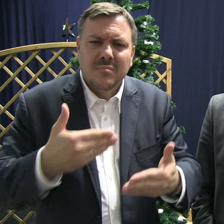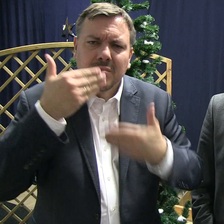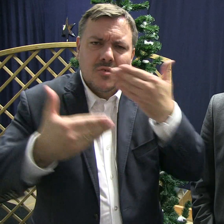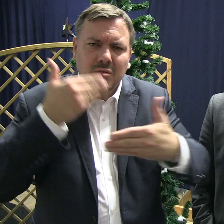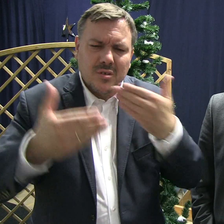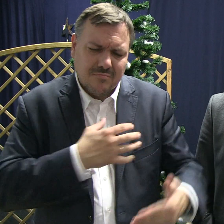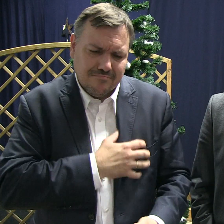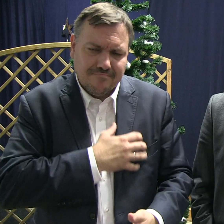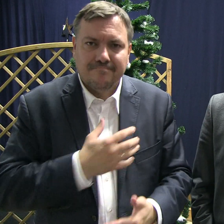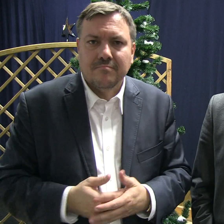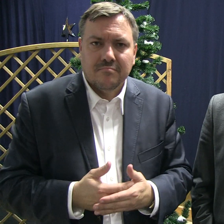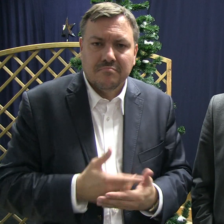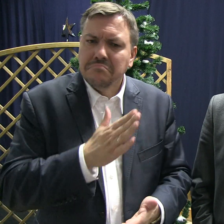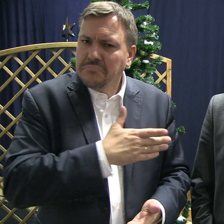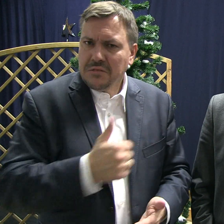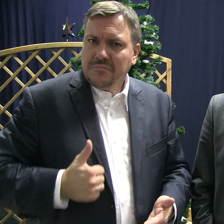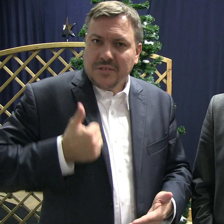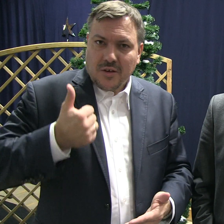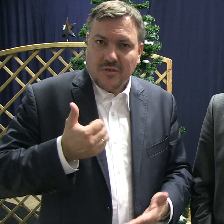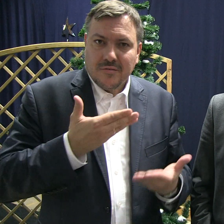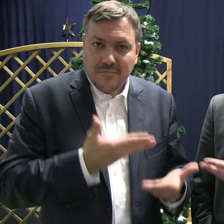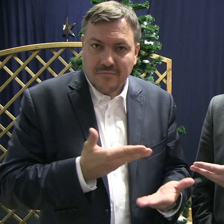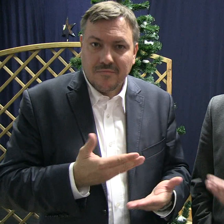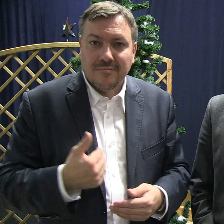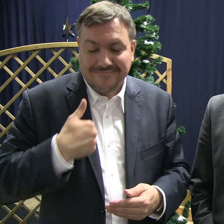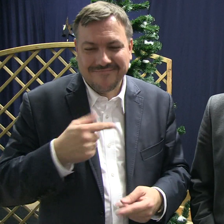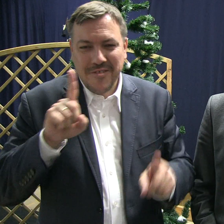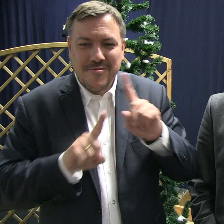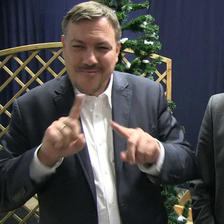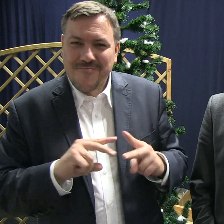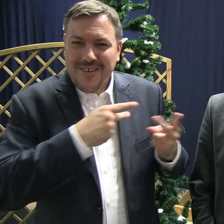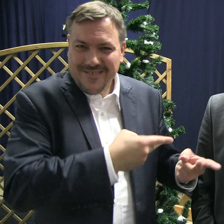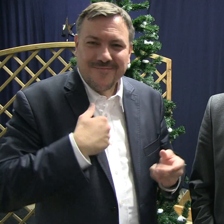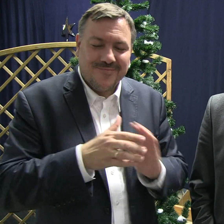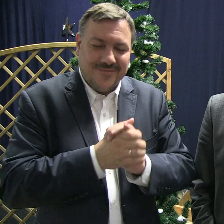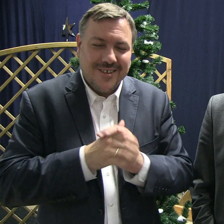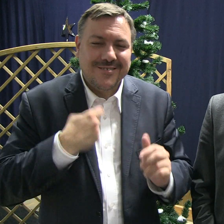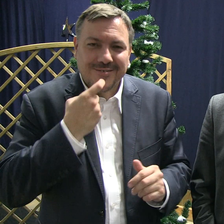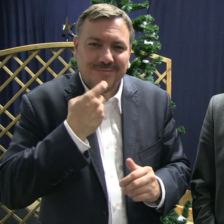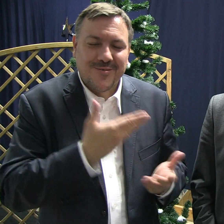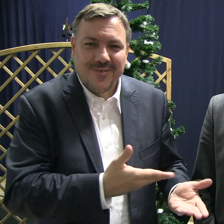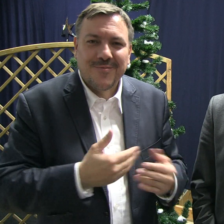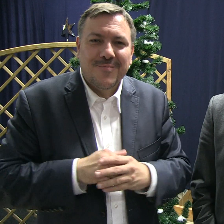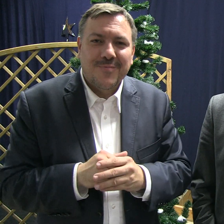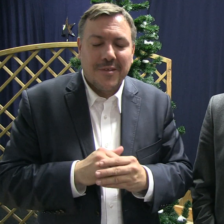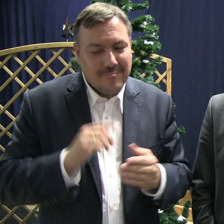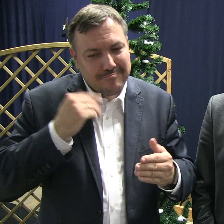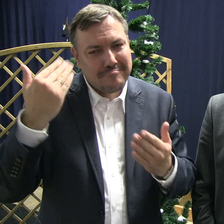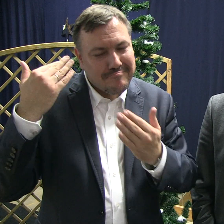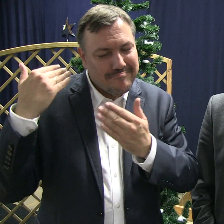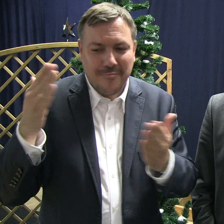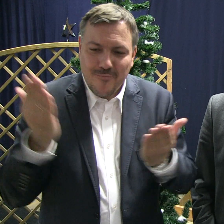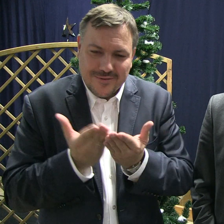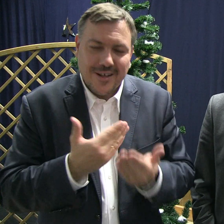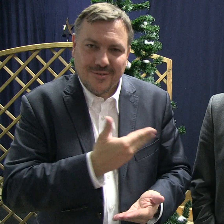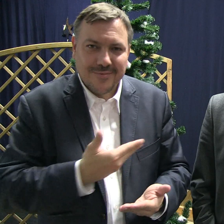życzenia mam ten wielki zaszczyt że tłumaczy przyjaciel Adam stromo poznaliśmy się już jakiś cz